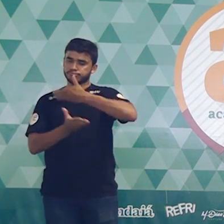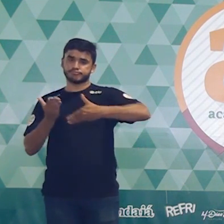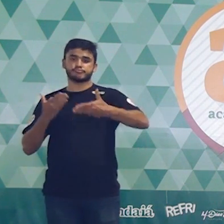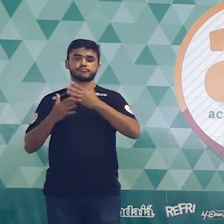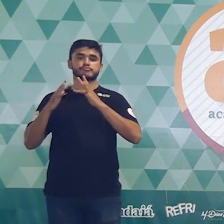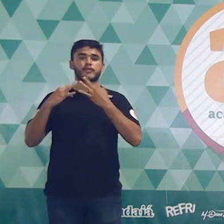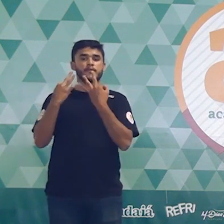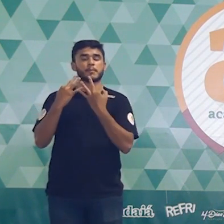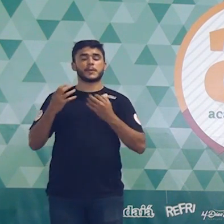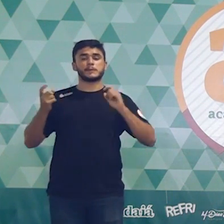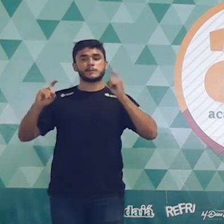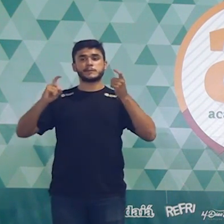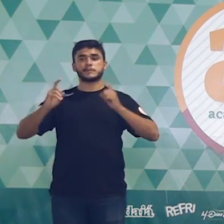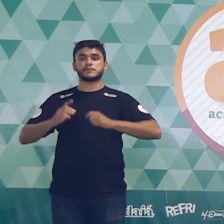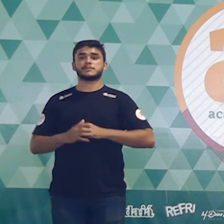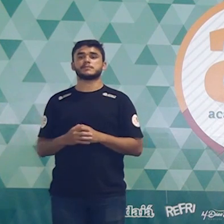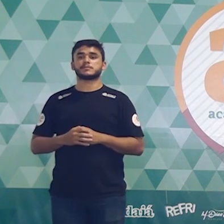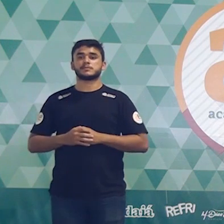Obrigado.